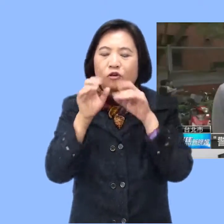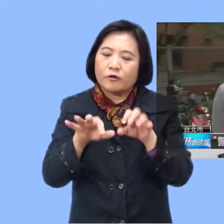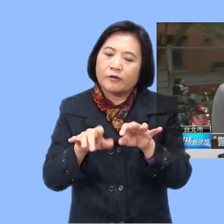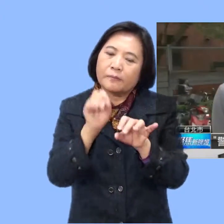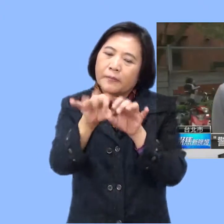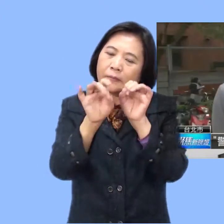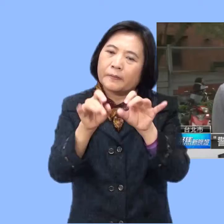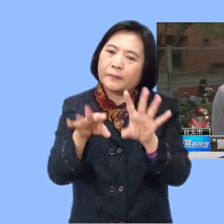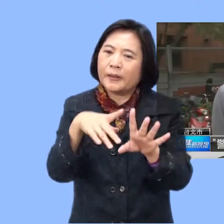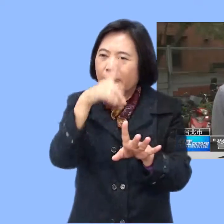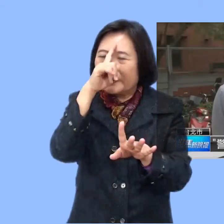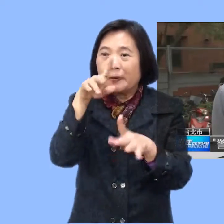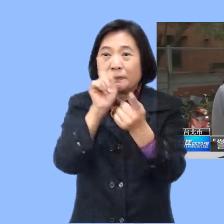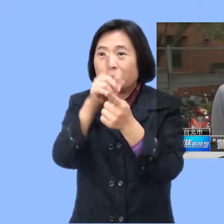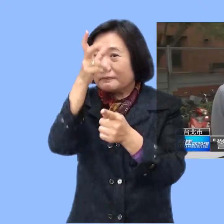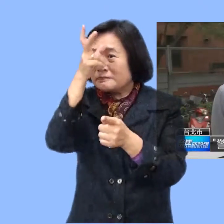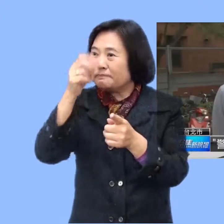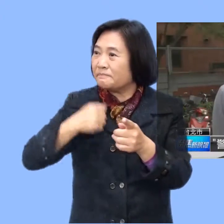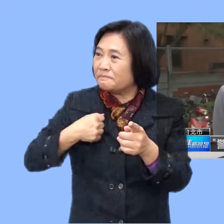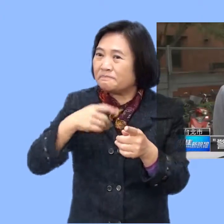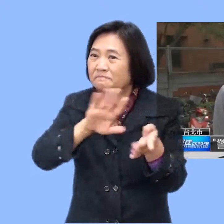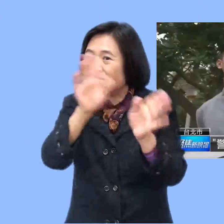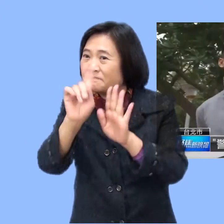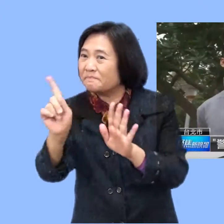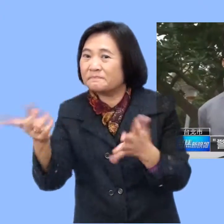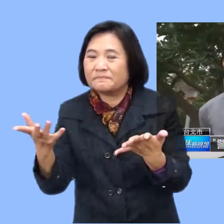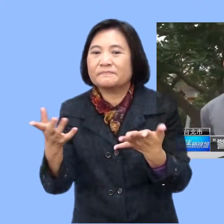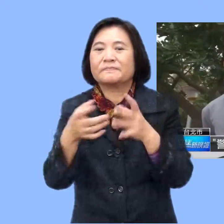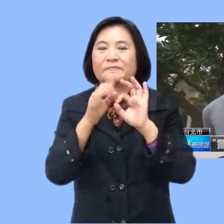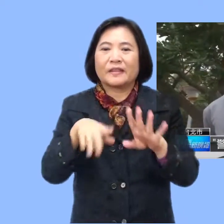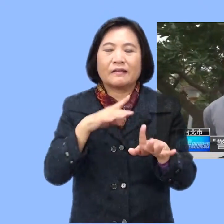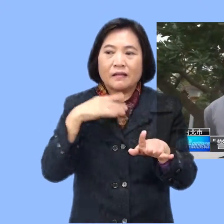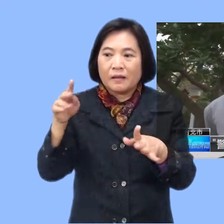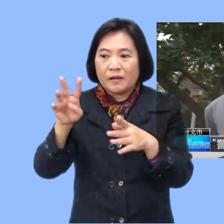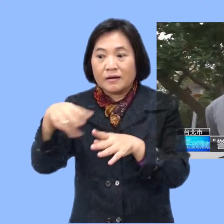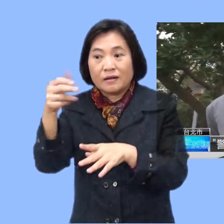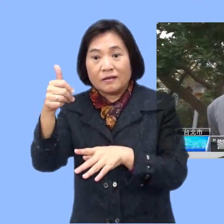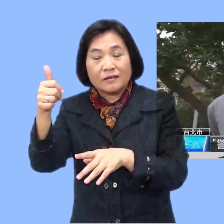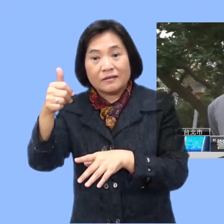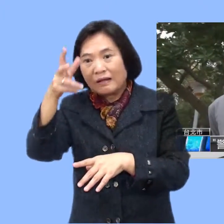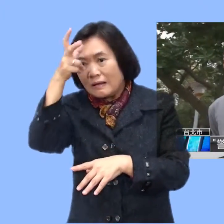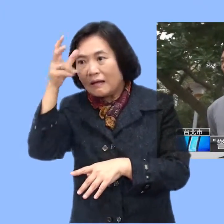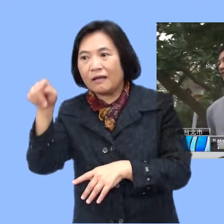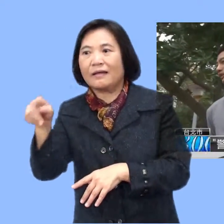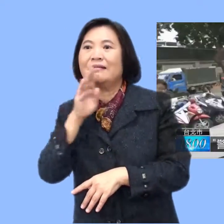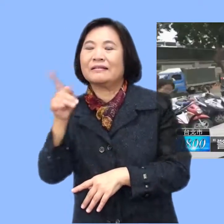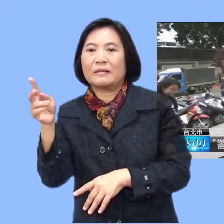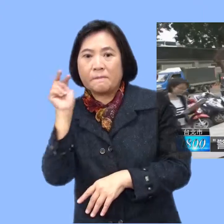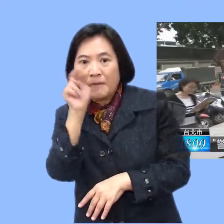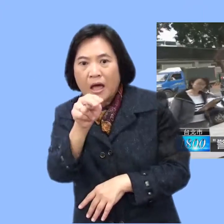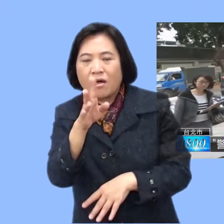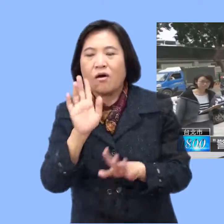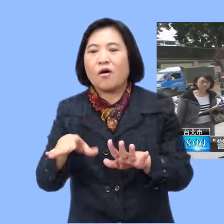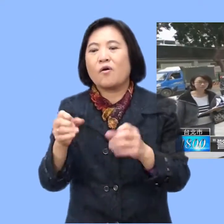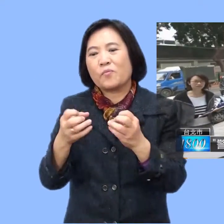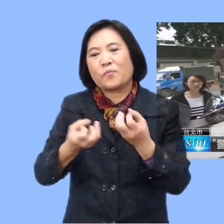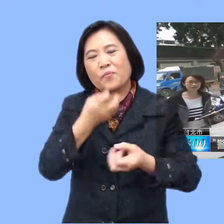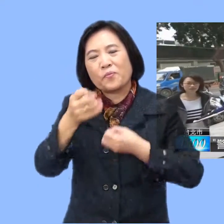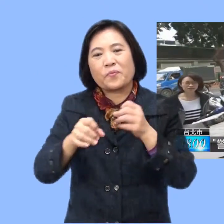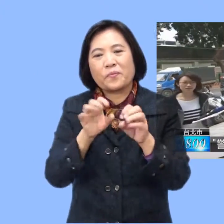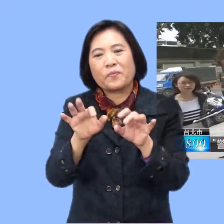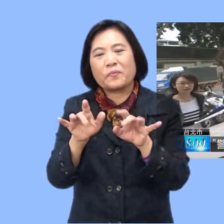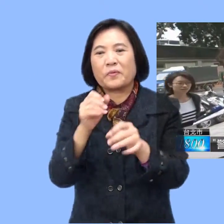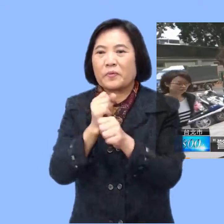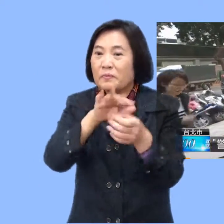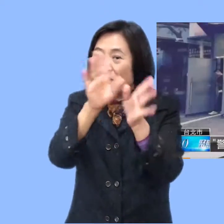脸书上说呢，希望能够认识警察这个行业，就刚刚好被远景廖维恩看到，不止分享他自己